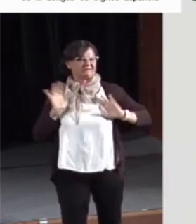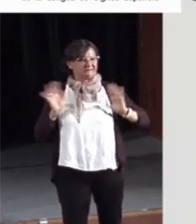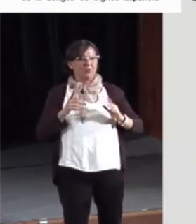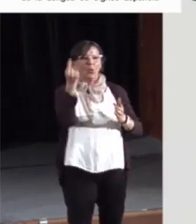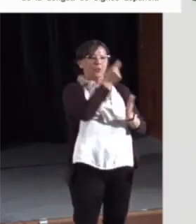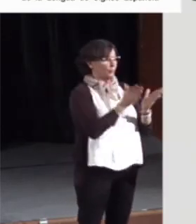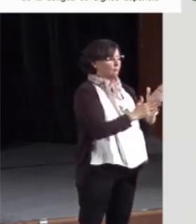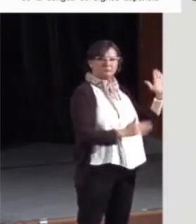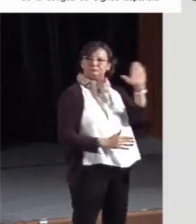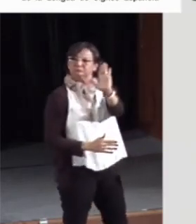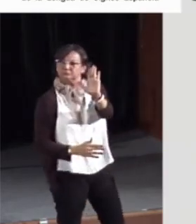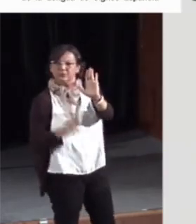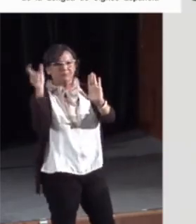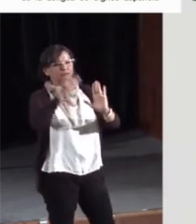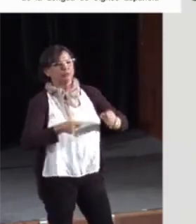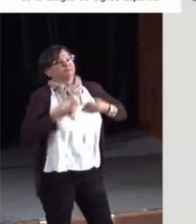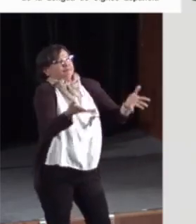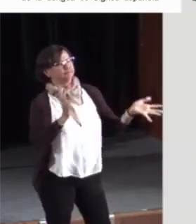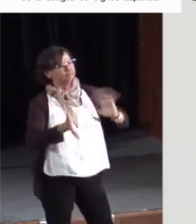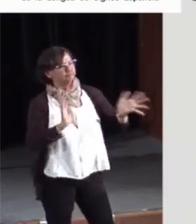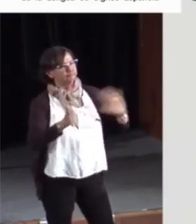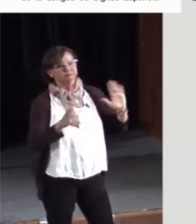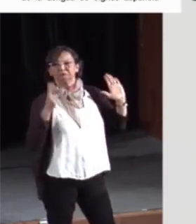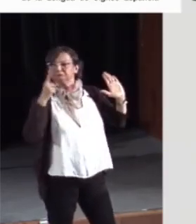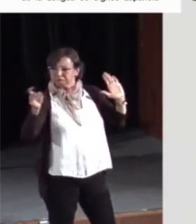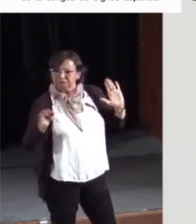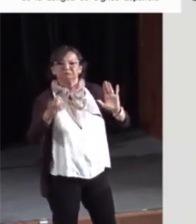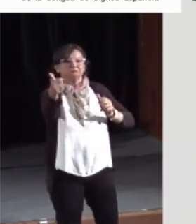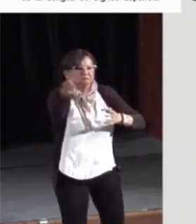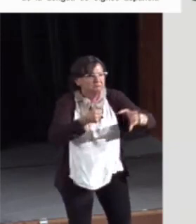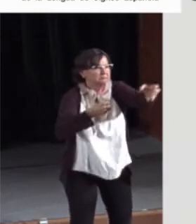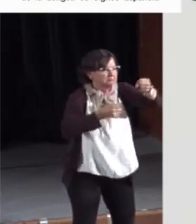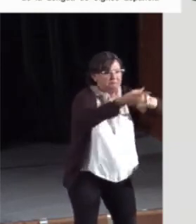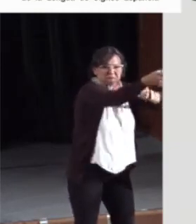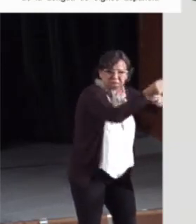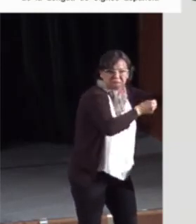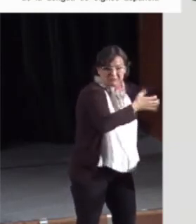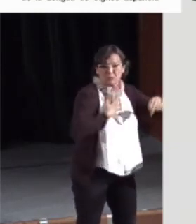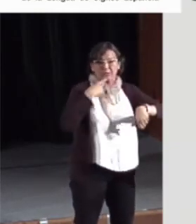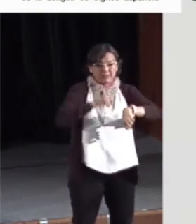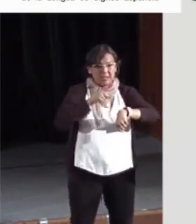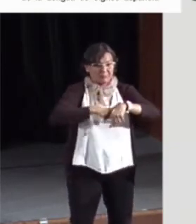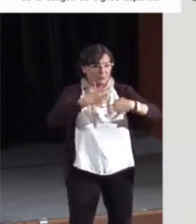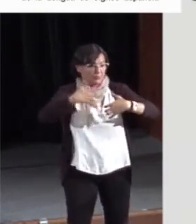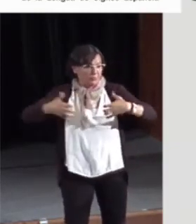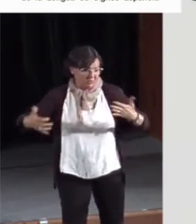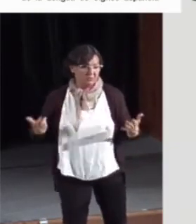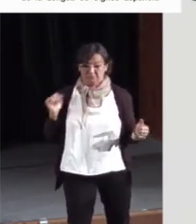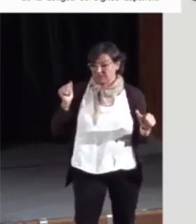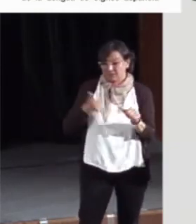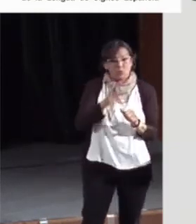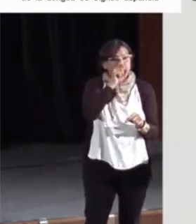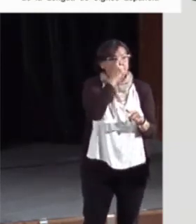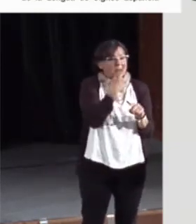haya influencia de opiniones entre los informantes, que tú muestres, en este caso un dibujo, por ejemplo, y que el informante